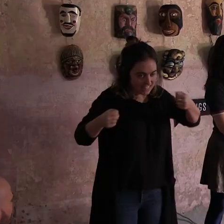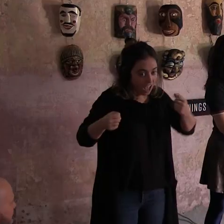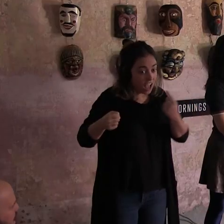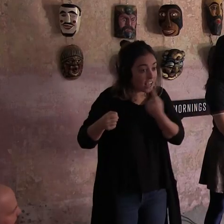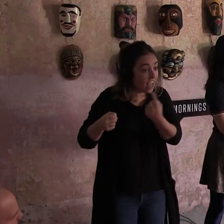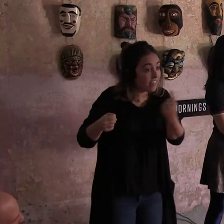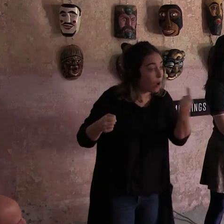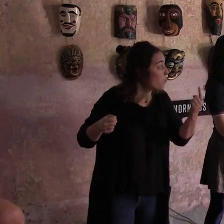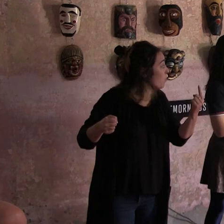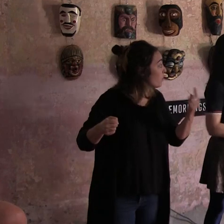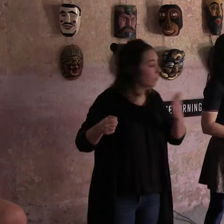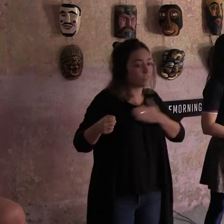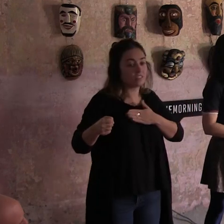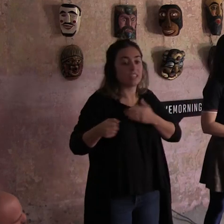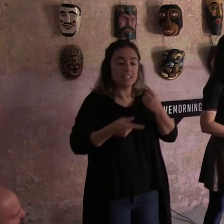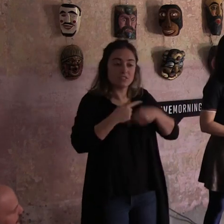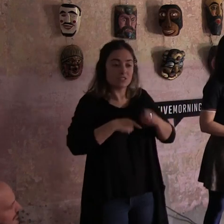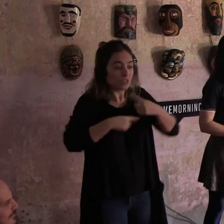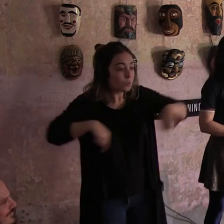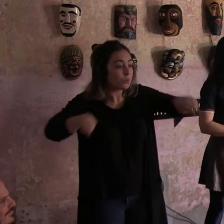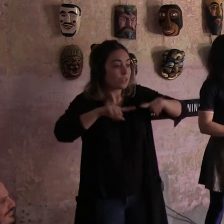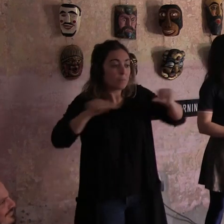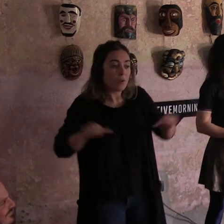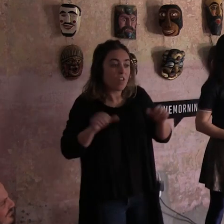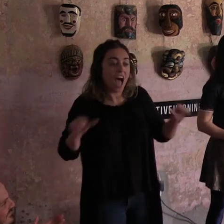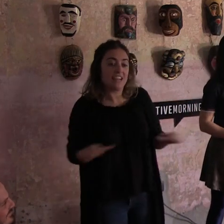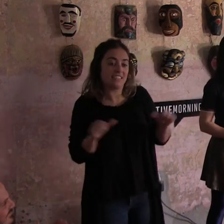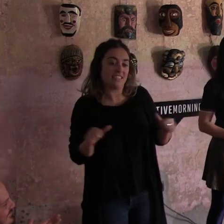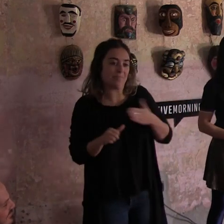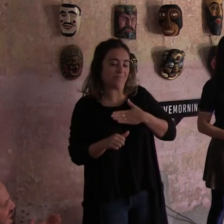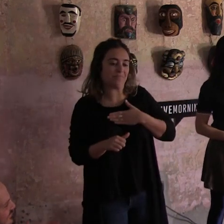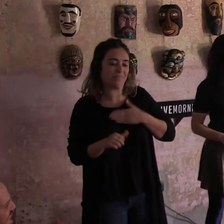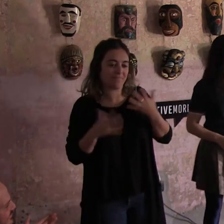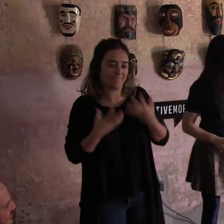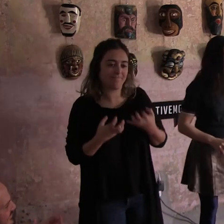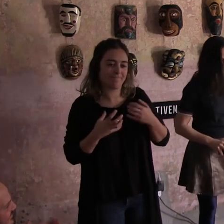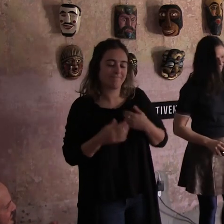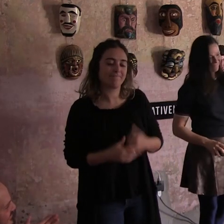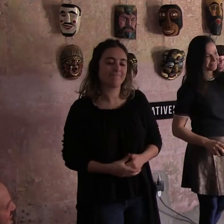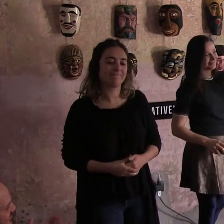eso hace lo que querés que pase. Muchas gracias.